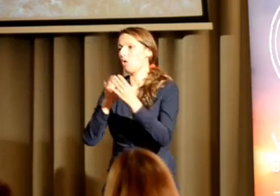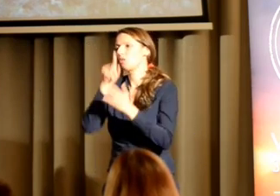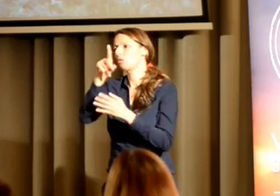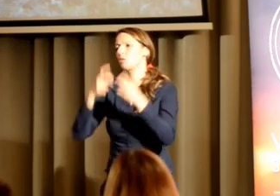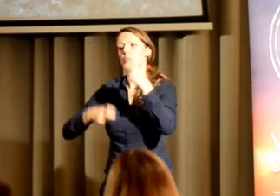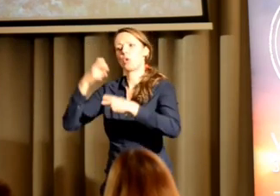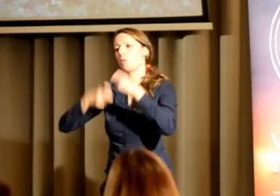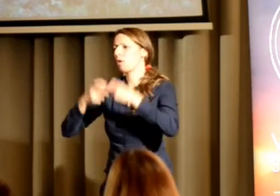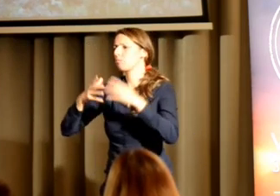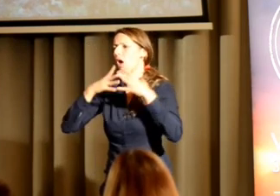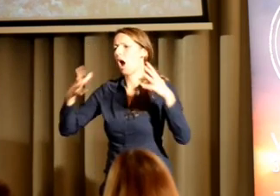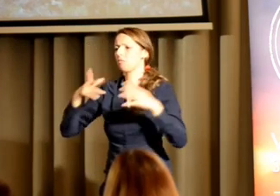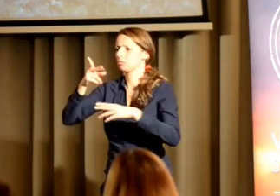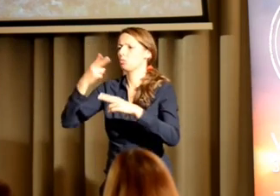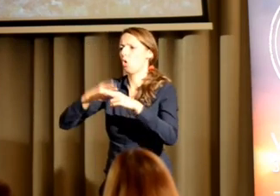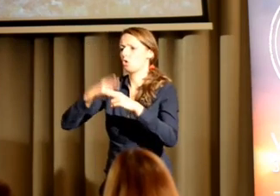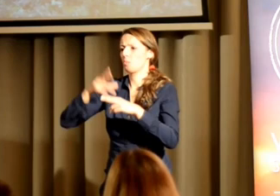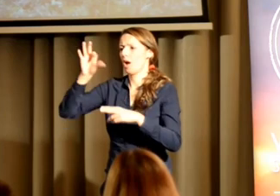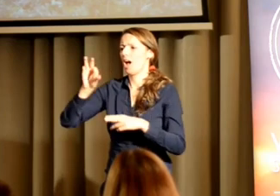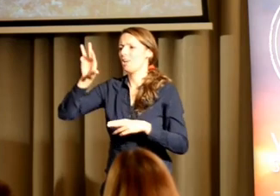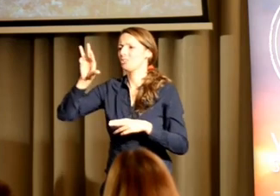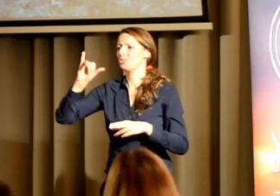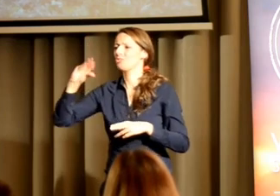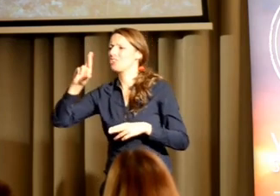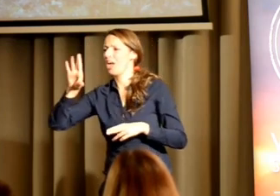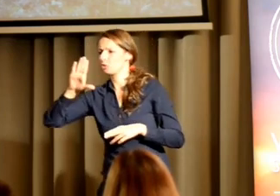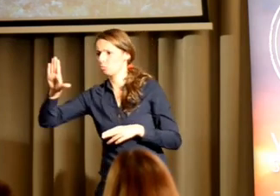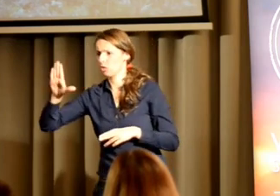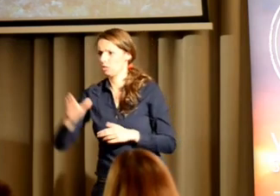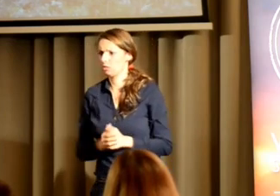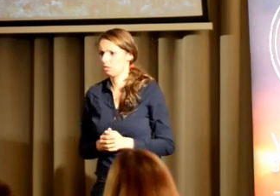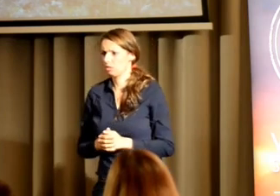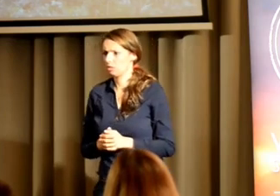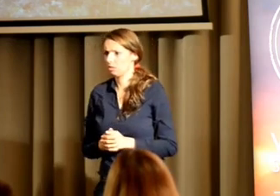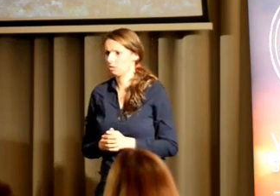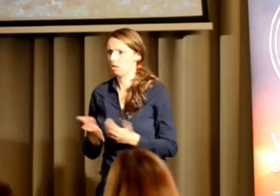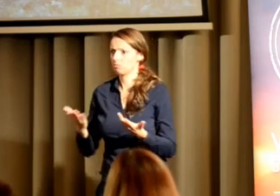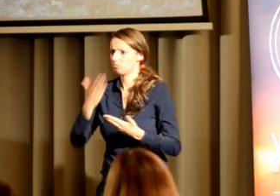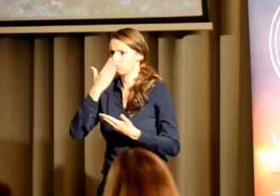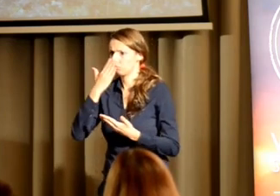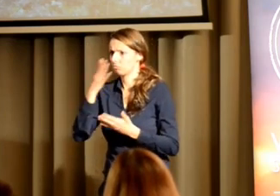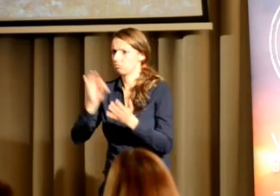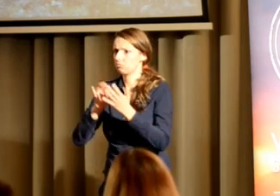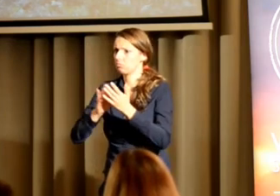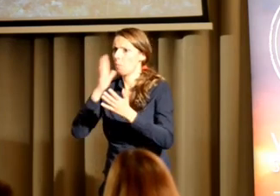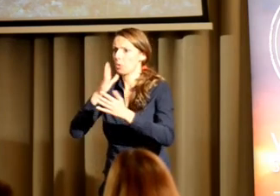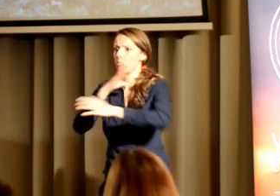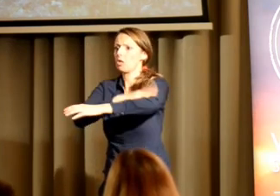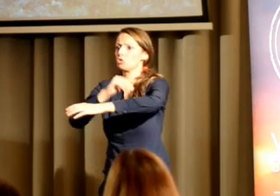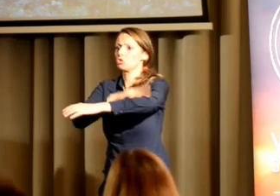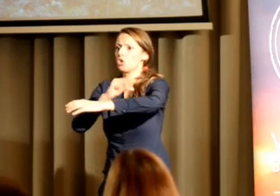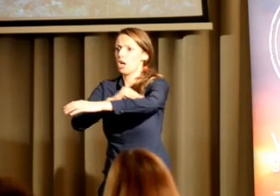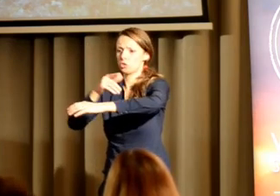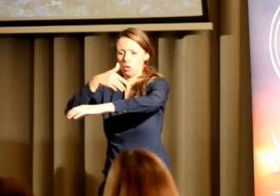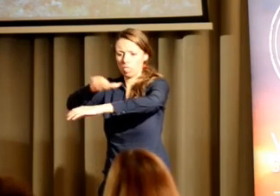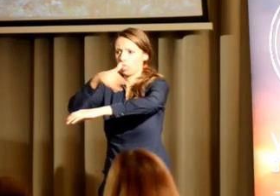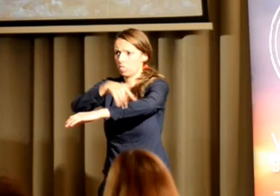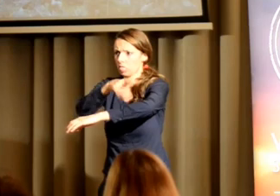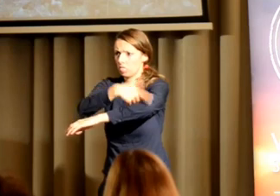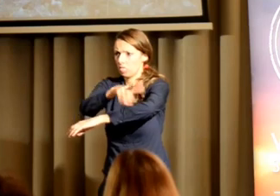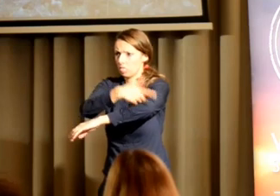świerzbowca. Czyli świerzbu, choroby, która pozbawia zwierzęta sierści, która powoduje